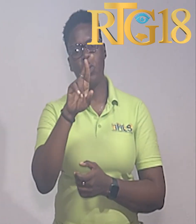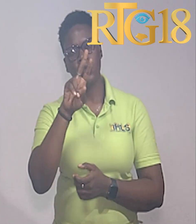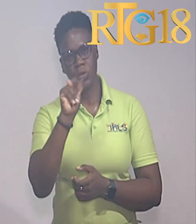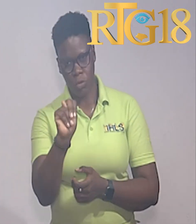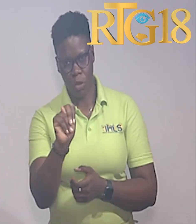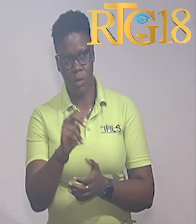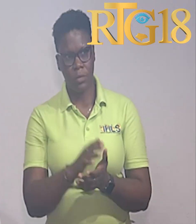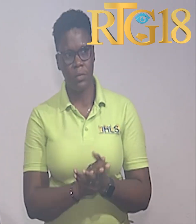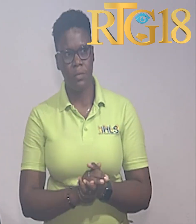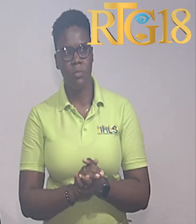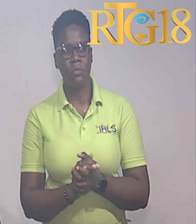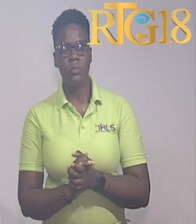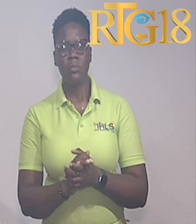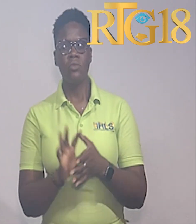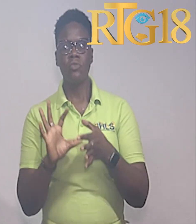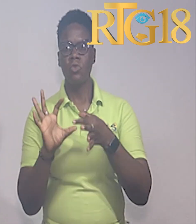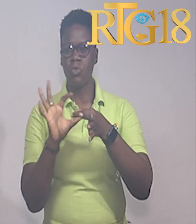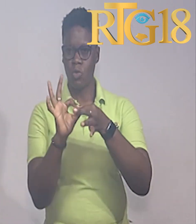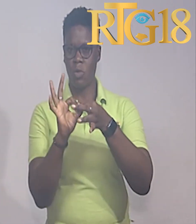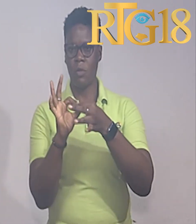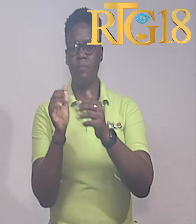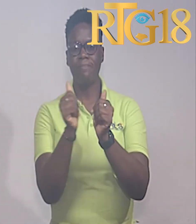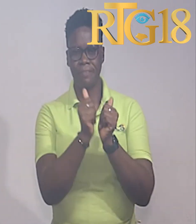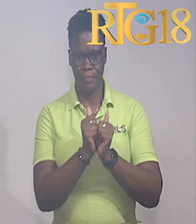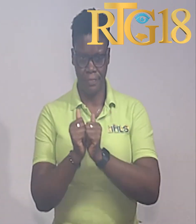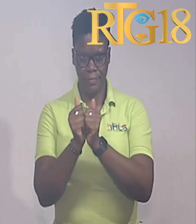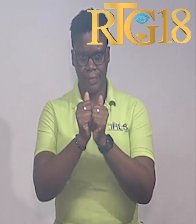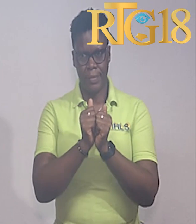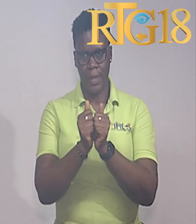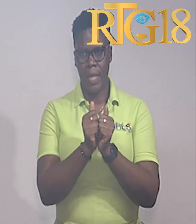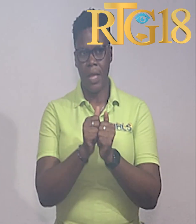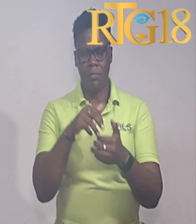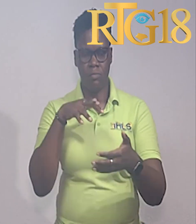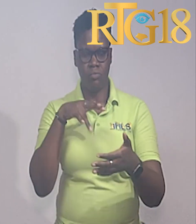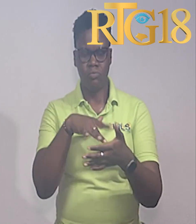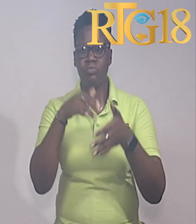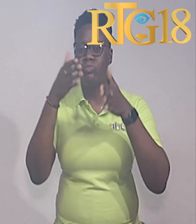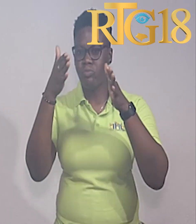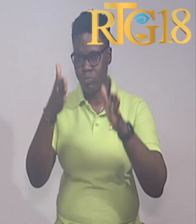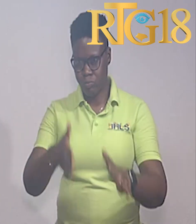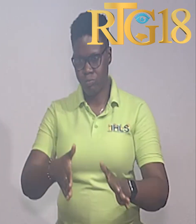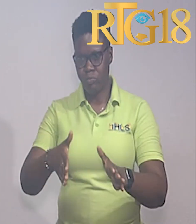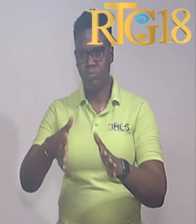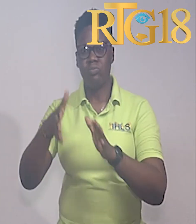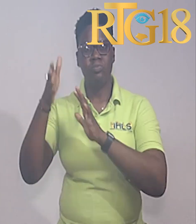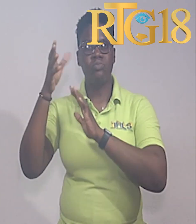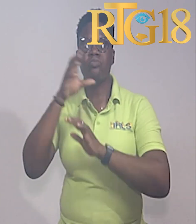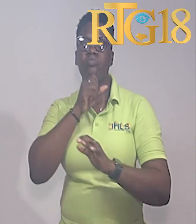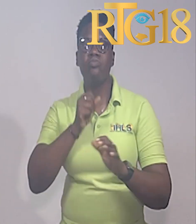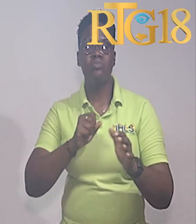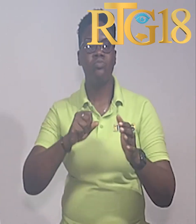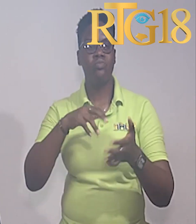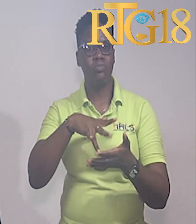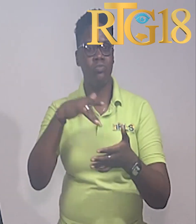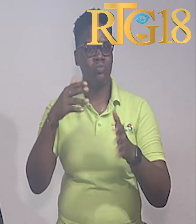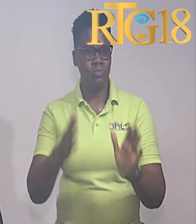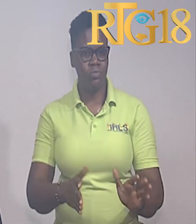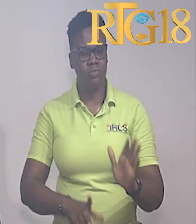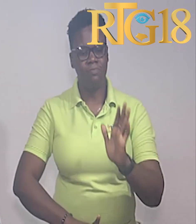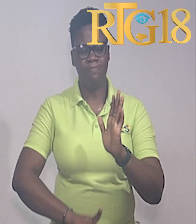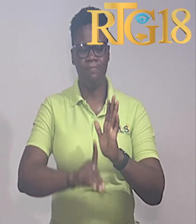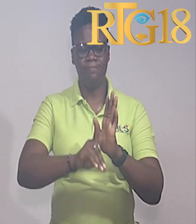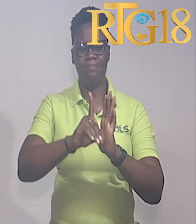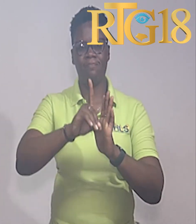collaboration. Sans oublier nos étudiants et anciens étudiants grandissant chaque jour